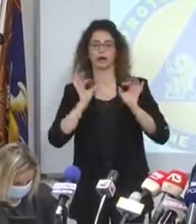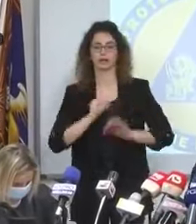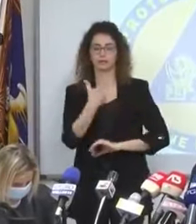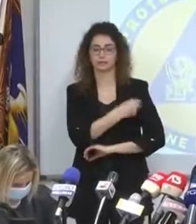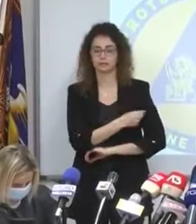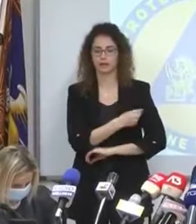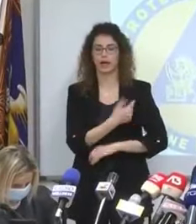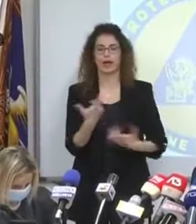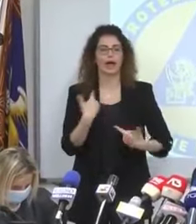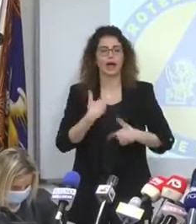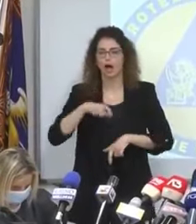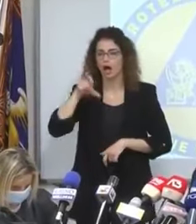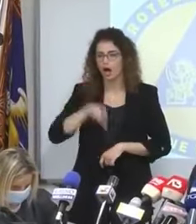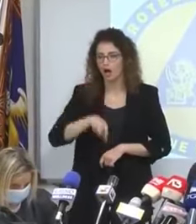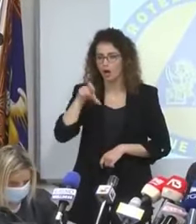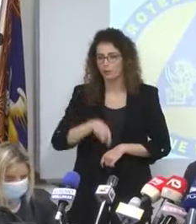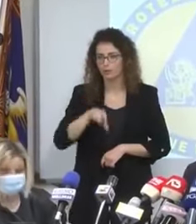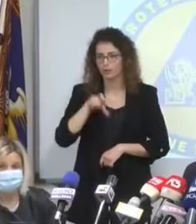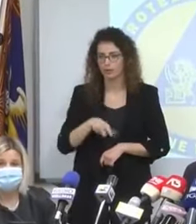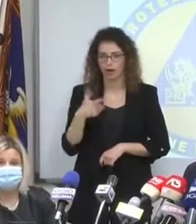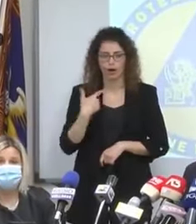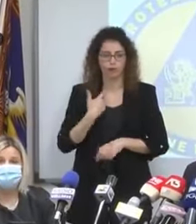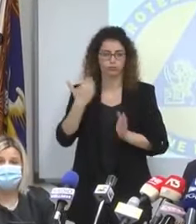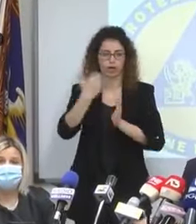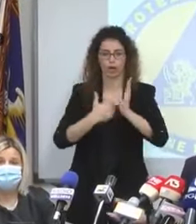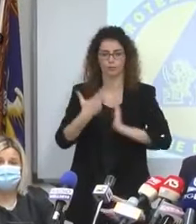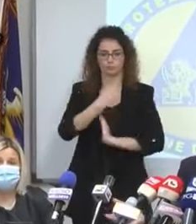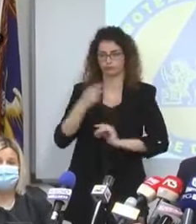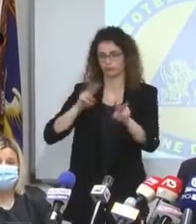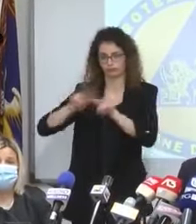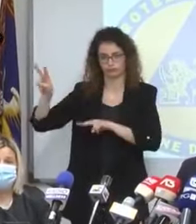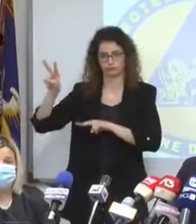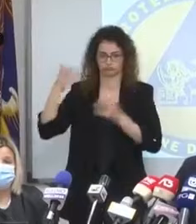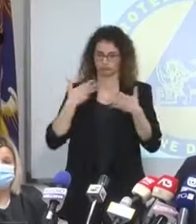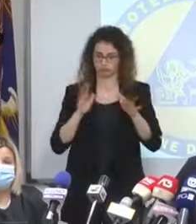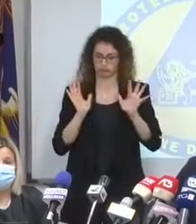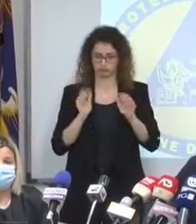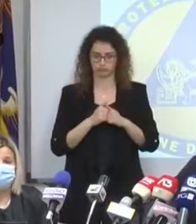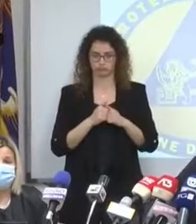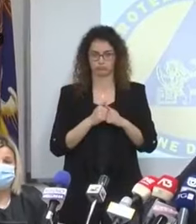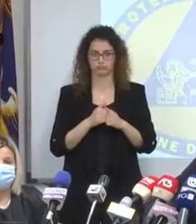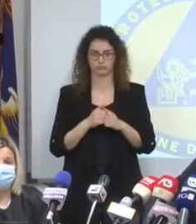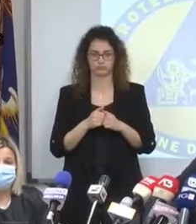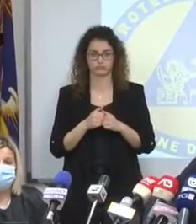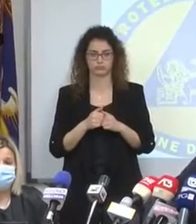sì, cioè, era obbligatorio farle. Quella era nel piano vaccinale, quindi non c'è niente da dire. Ok,